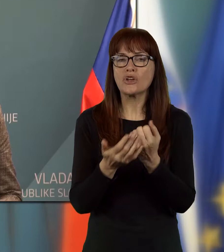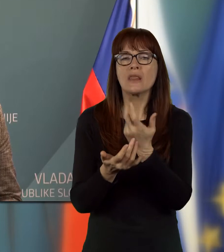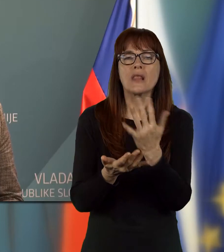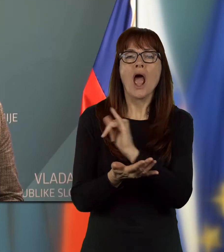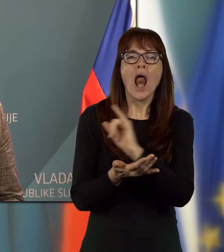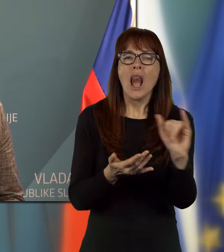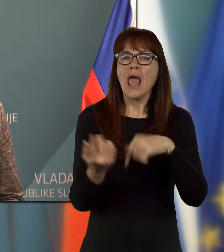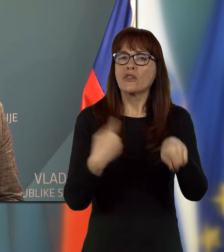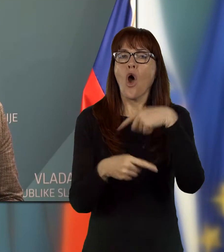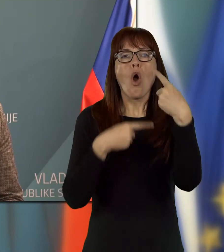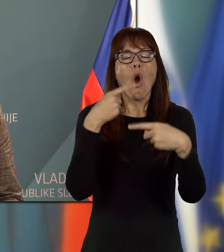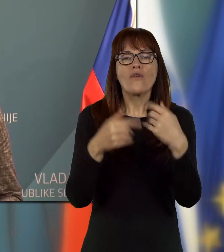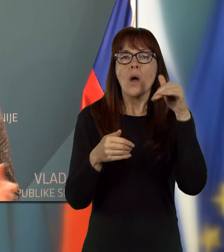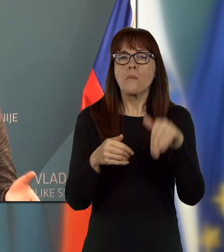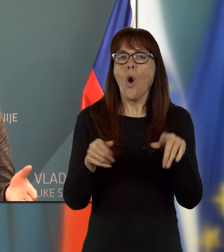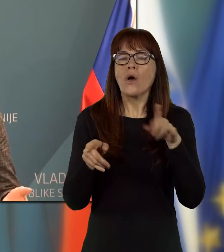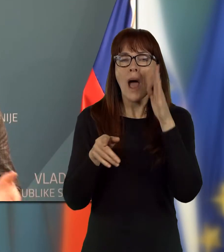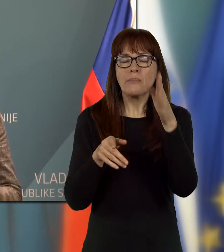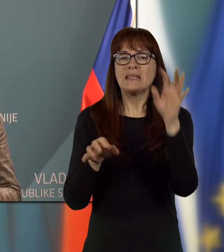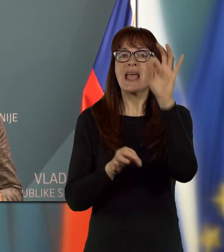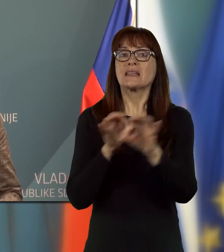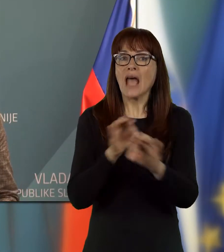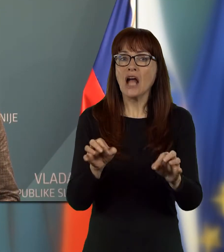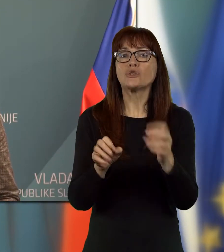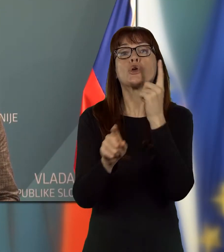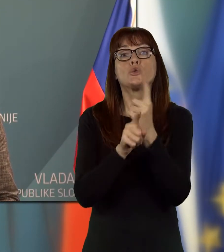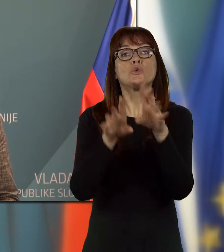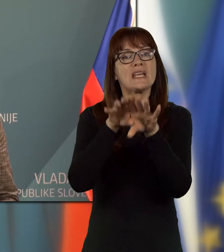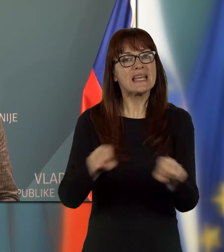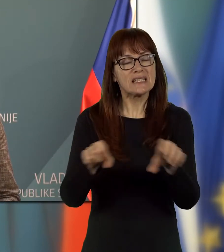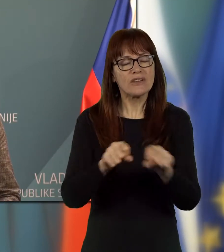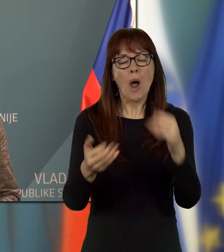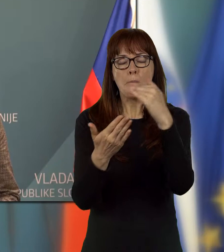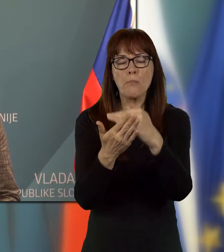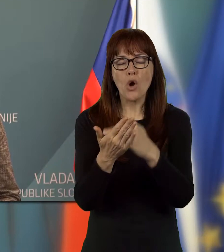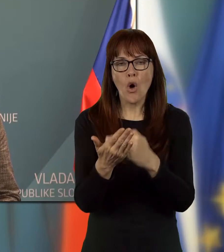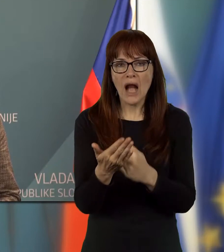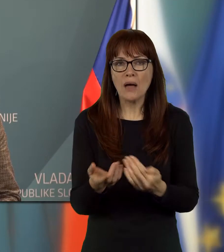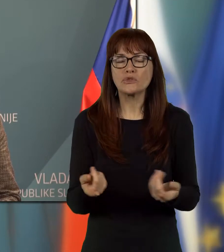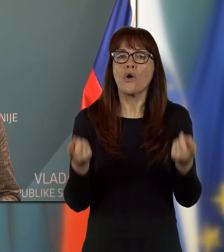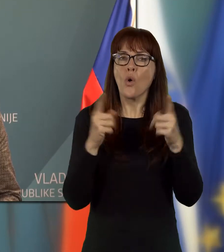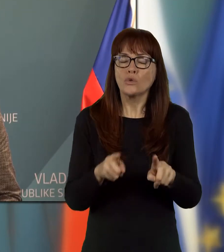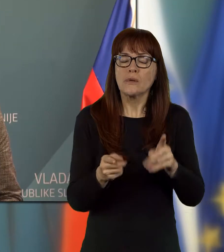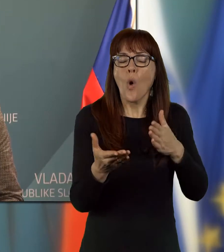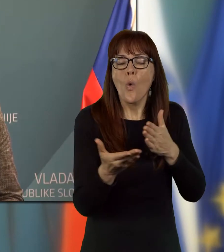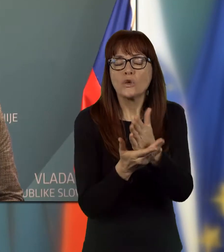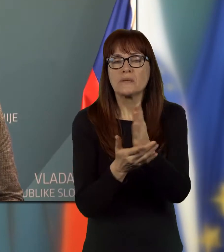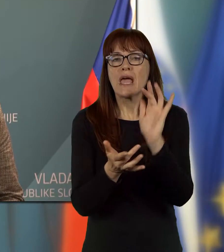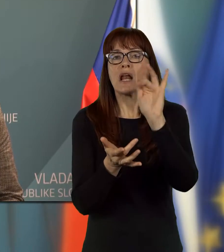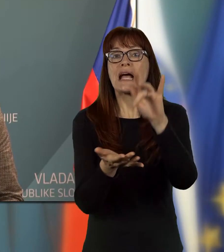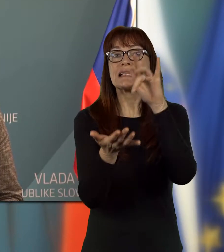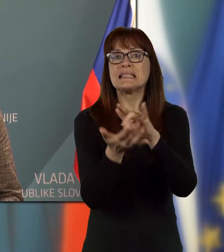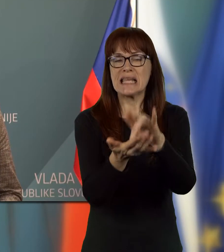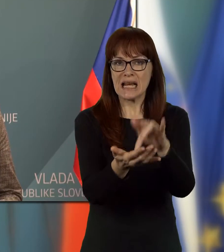nekaj let govorimo, da mora biti tako načrtovanje kot izvrševanje programsko oziroma k ciljem